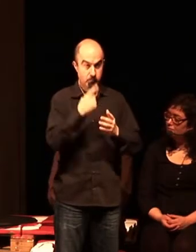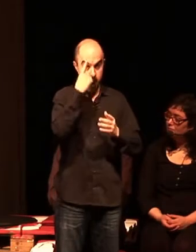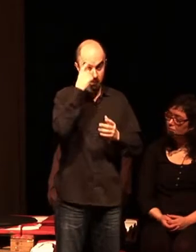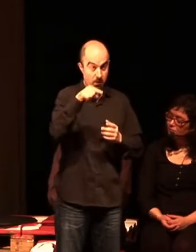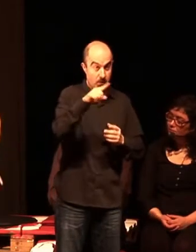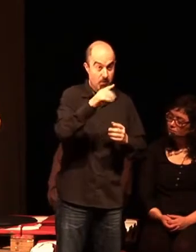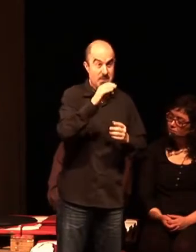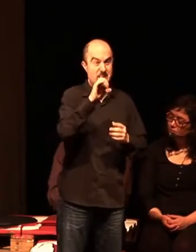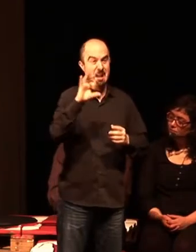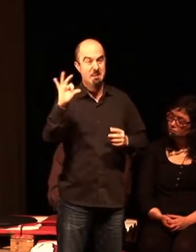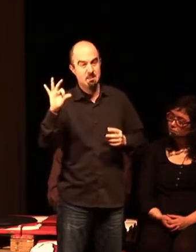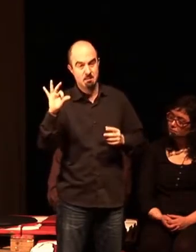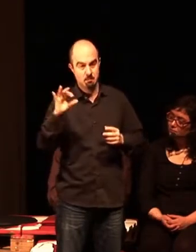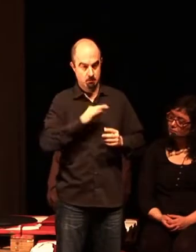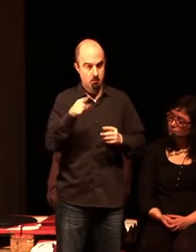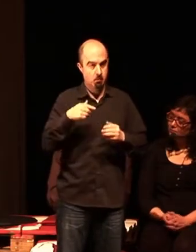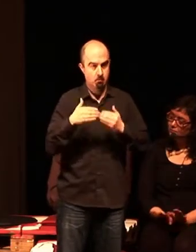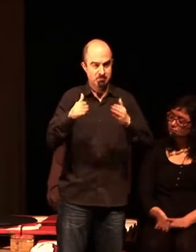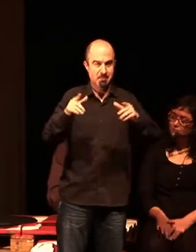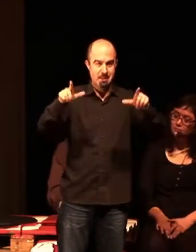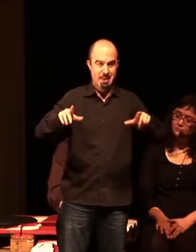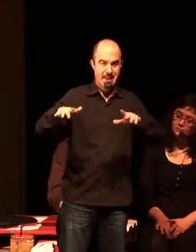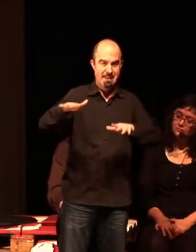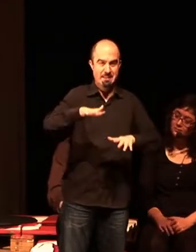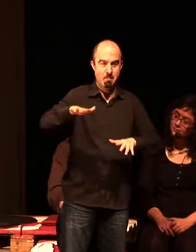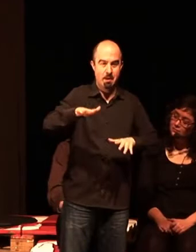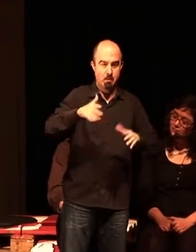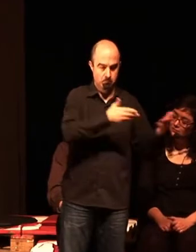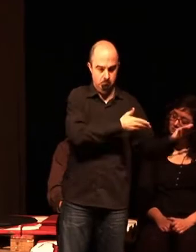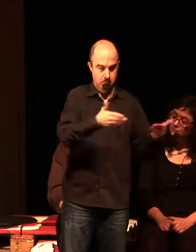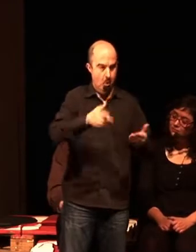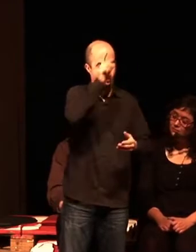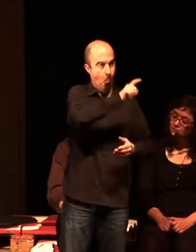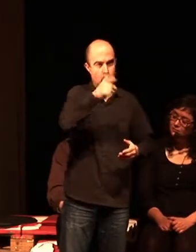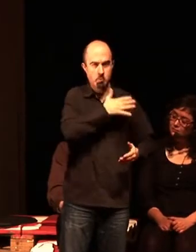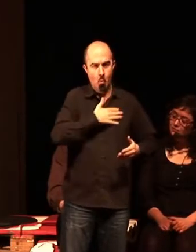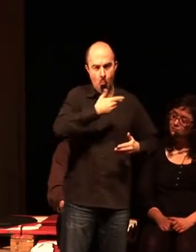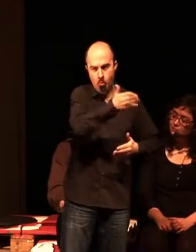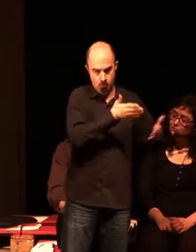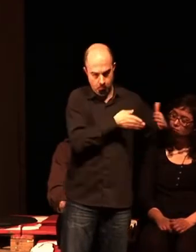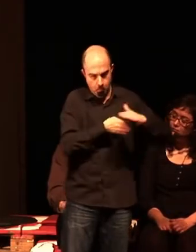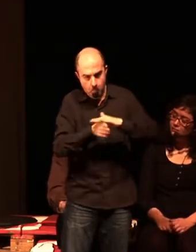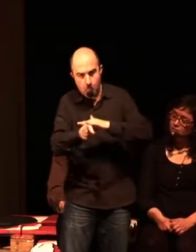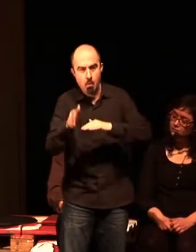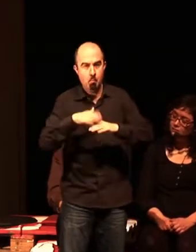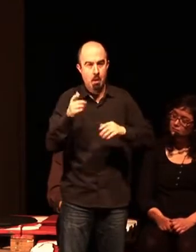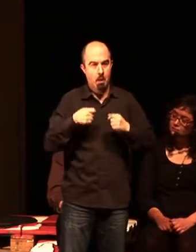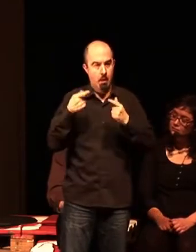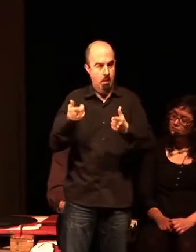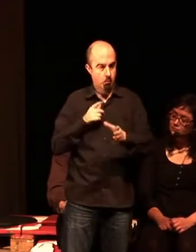Recordeu que Xirinacs va obrir un espai on totes les persones que volien podien passar per deixar allí les